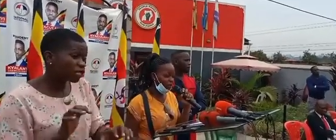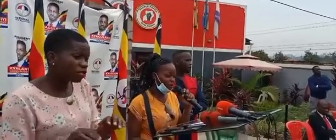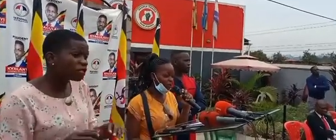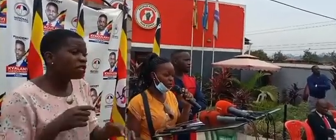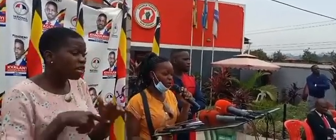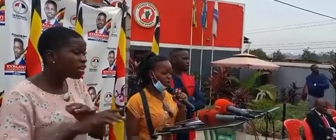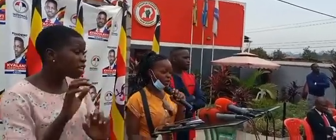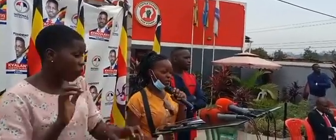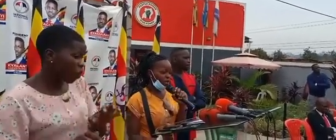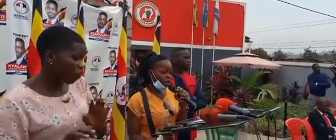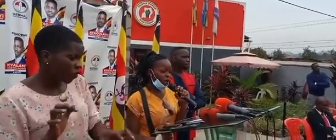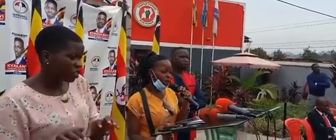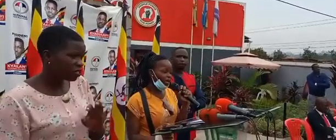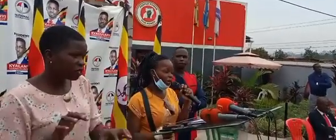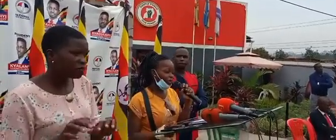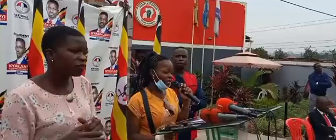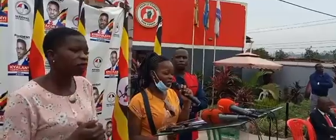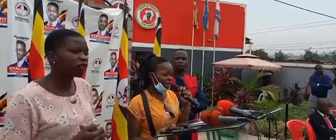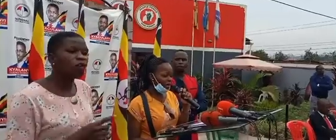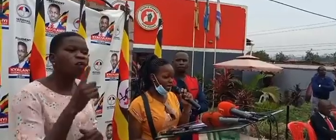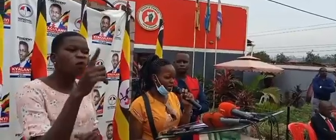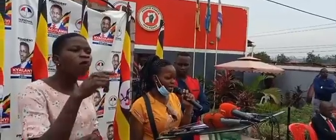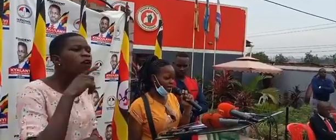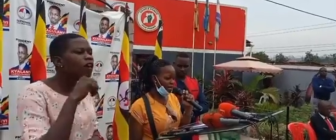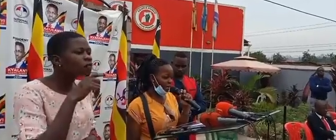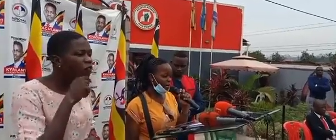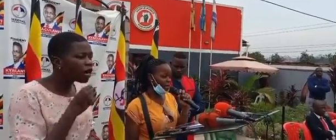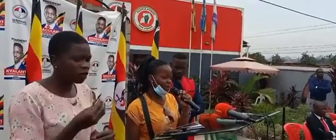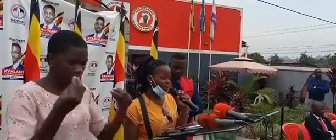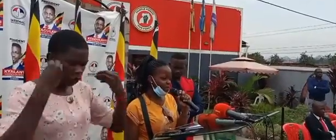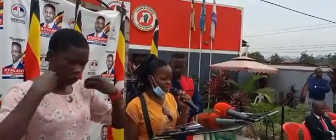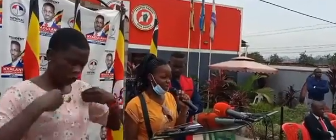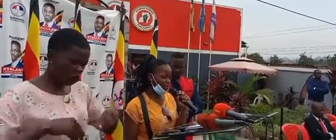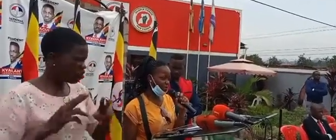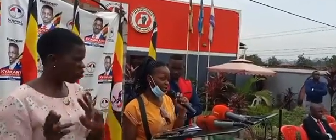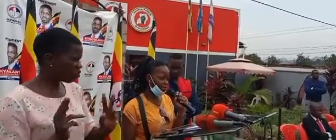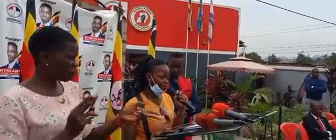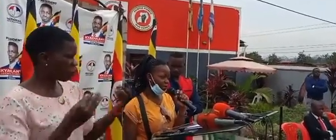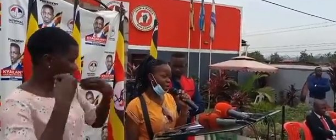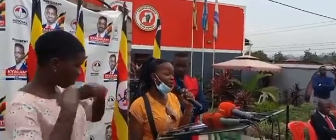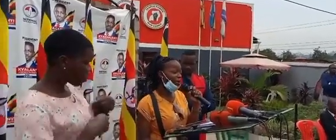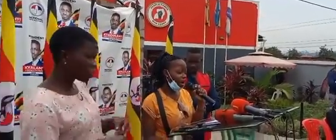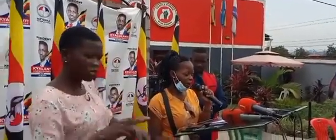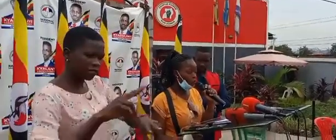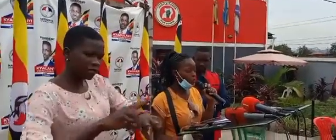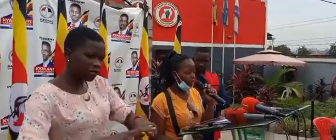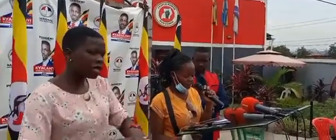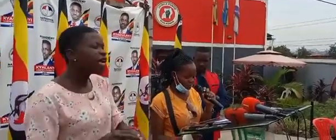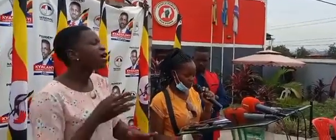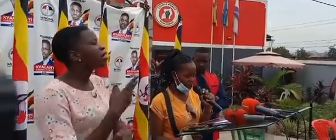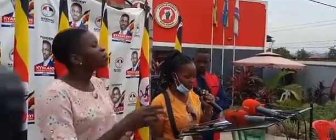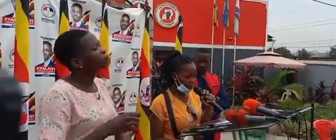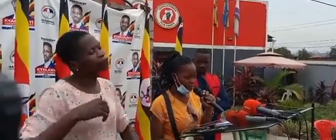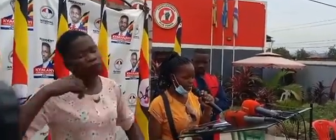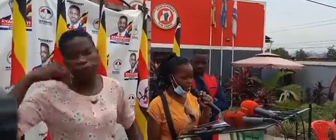ewoofiisi emu mwalimu omusajja nga yambadde leeya nga bali babiri naye